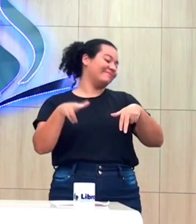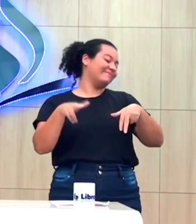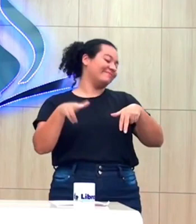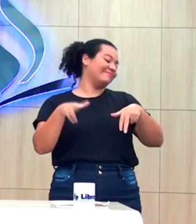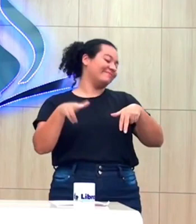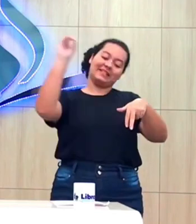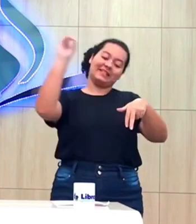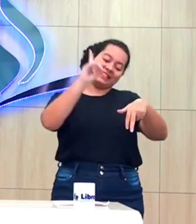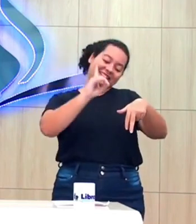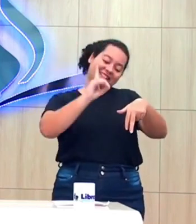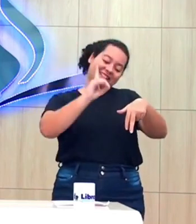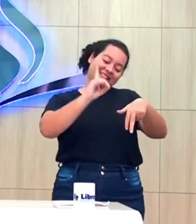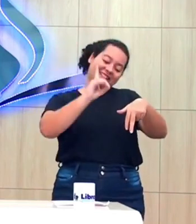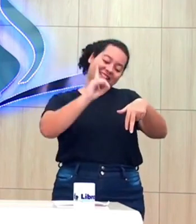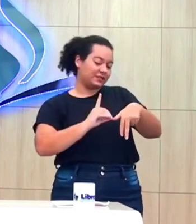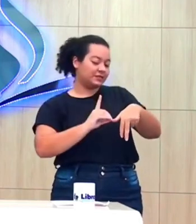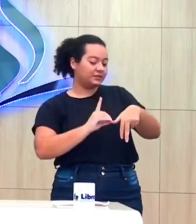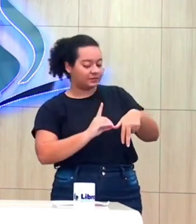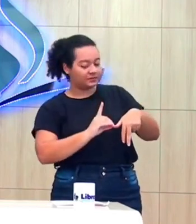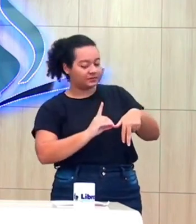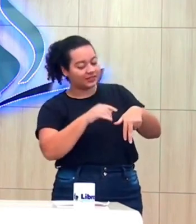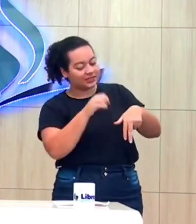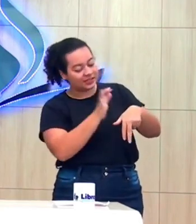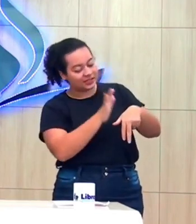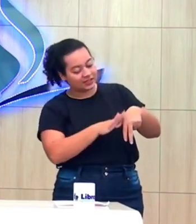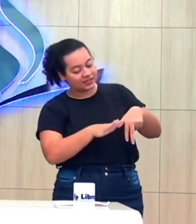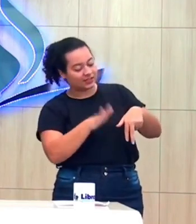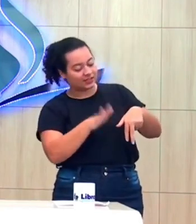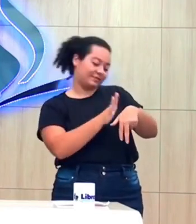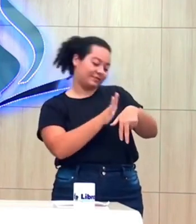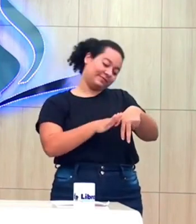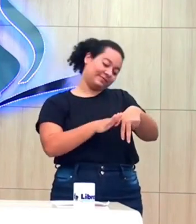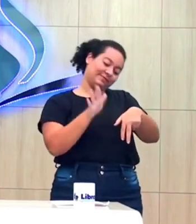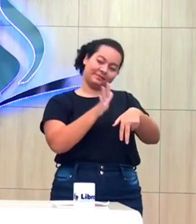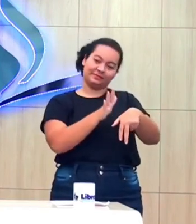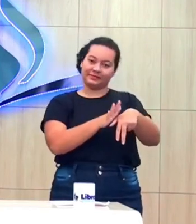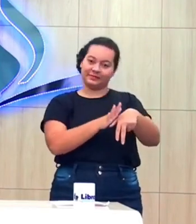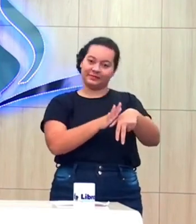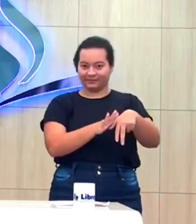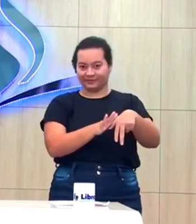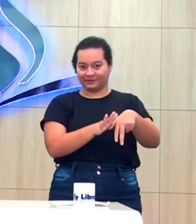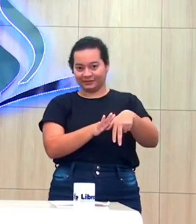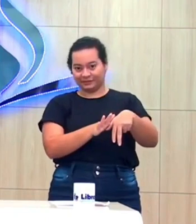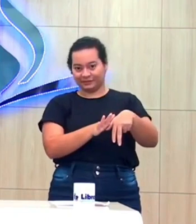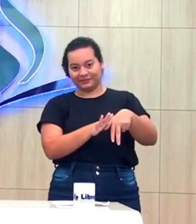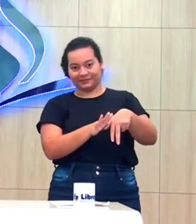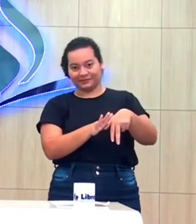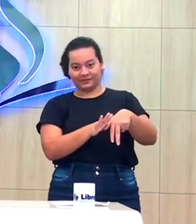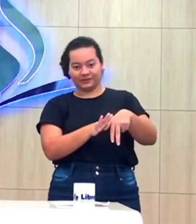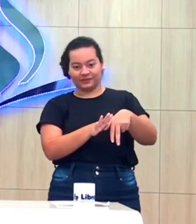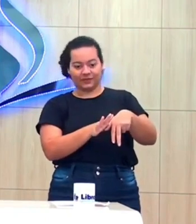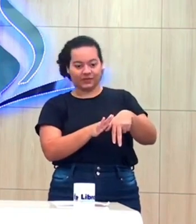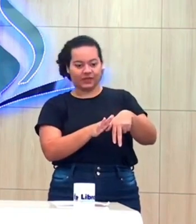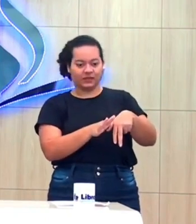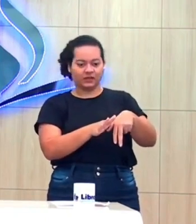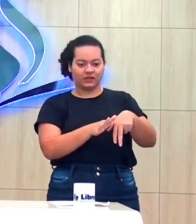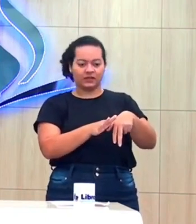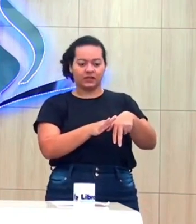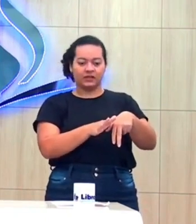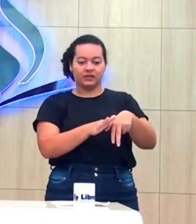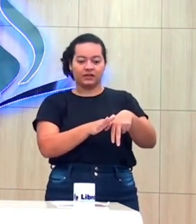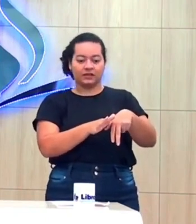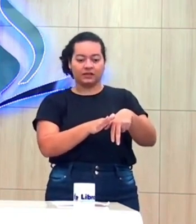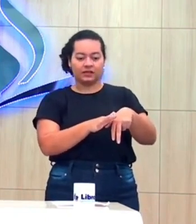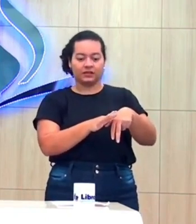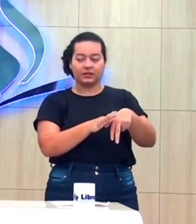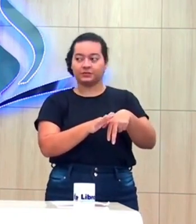tu estás comigo, a tua vara e o teu cajado me consolam. Preparas uma mesa perante